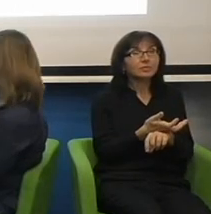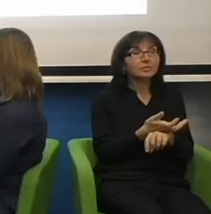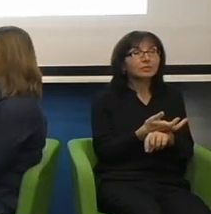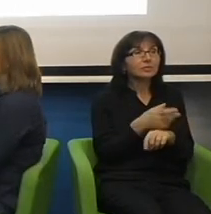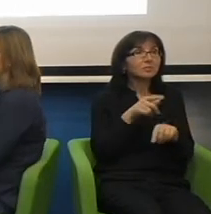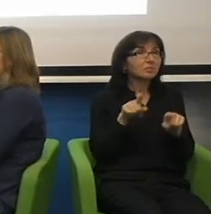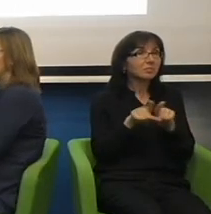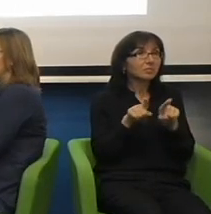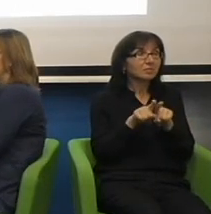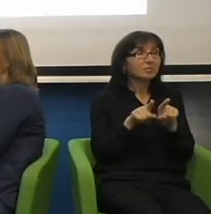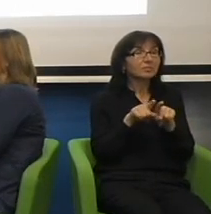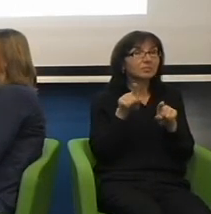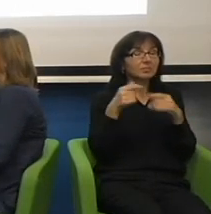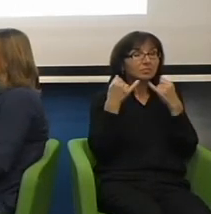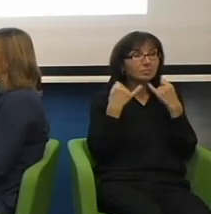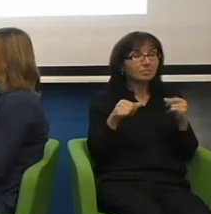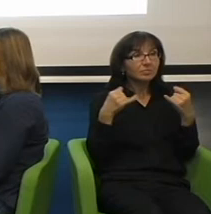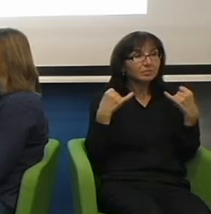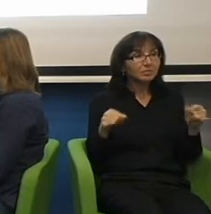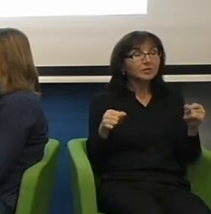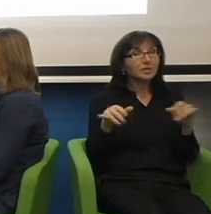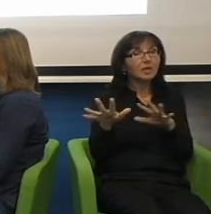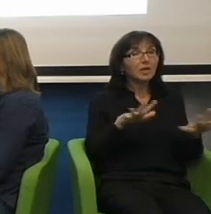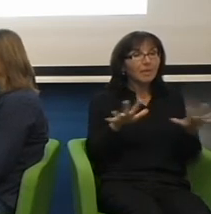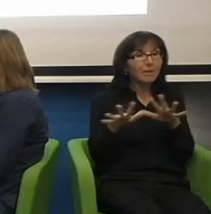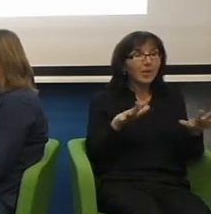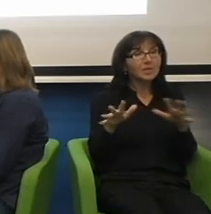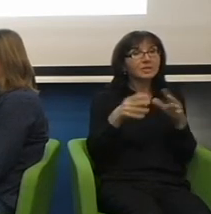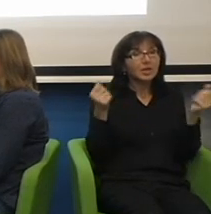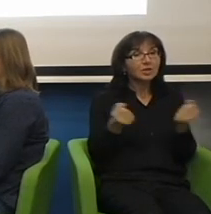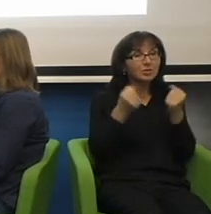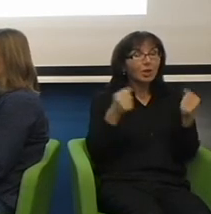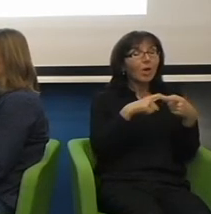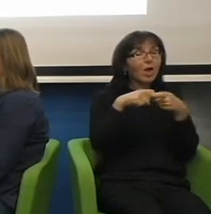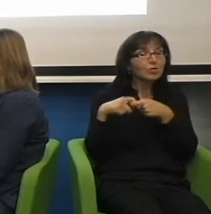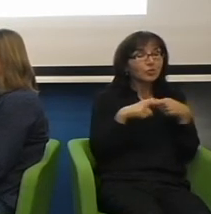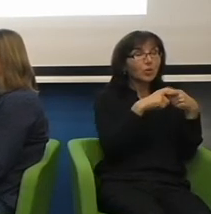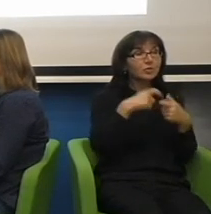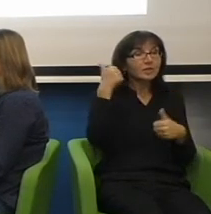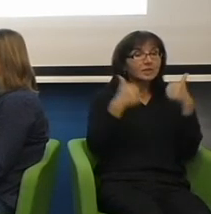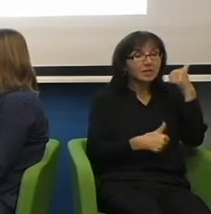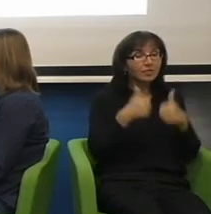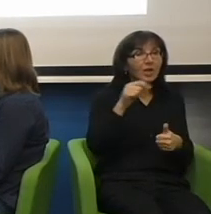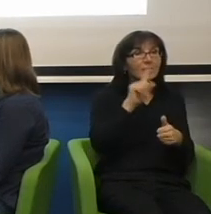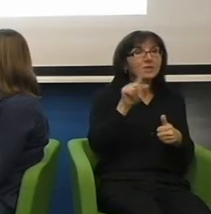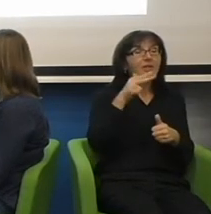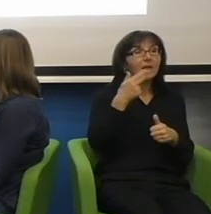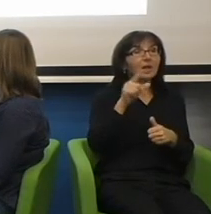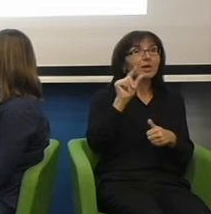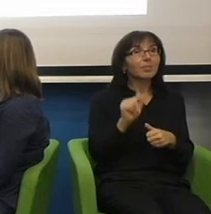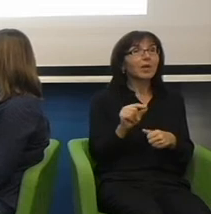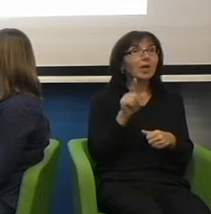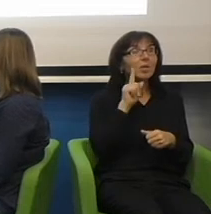Udziela się też jakby w innych miejscach, działa w związkach zawodowych. To ZMP